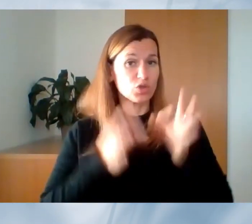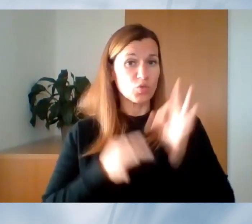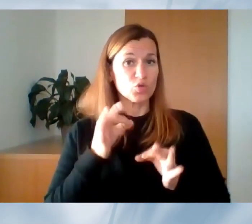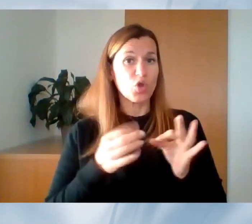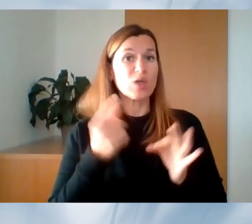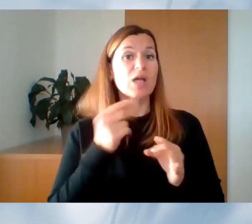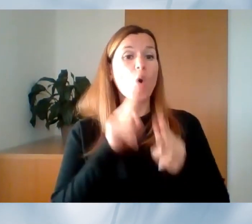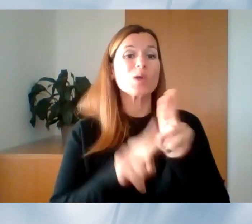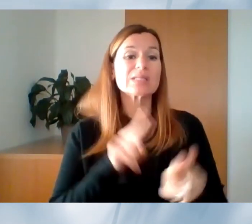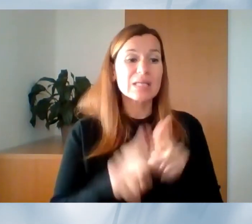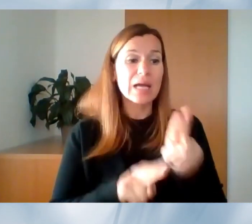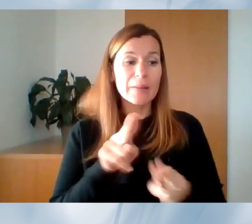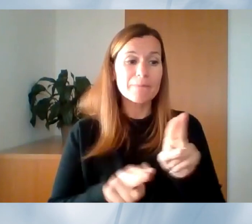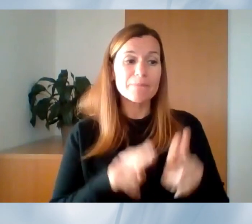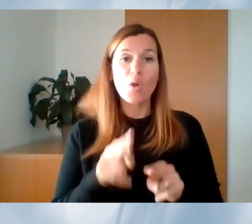izkušnjo z oskrbo,